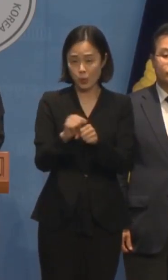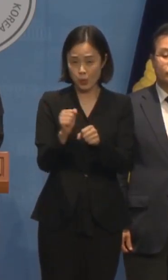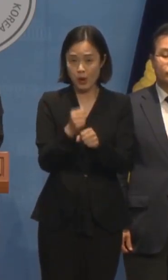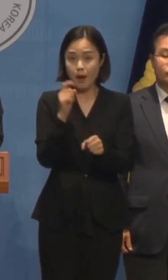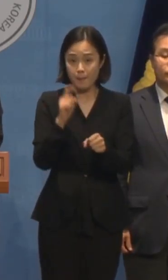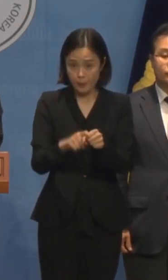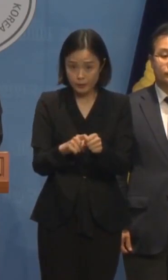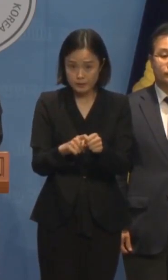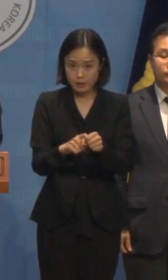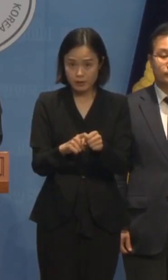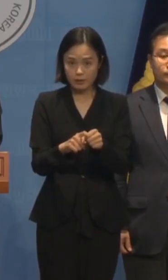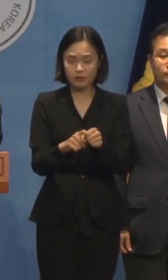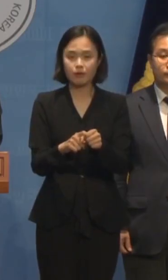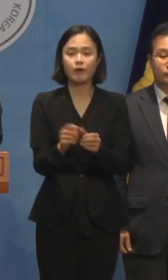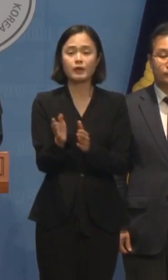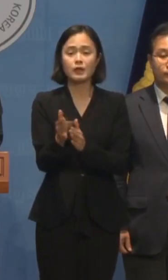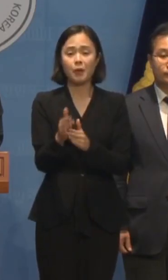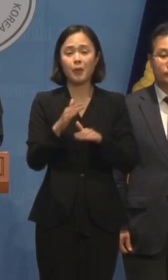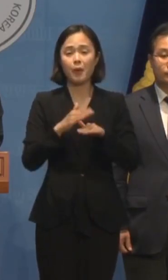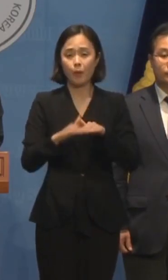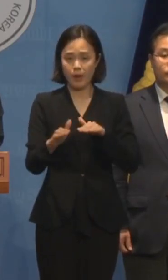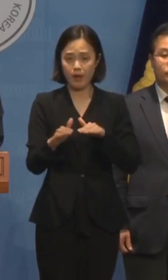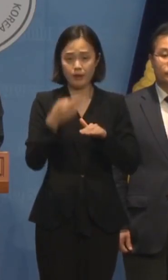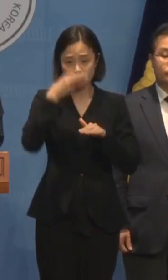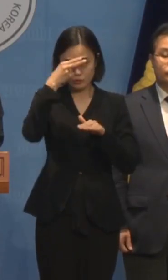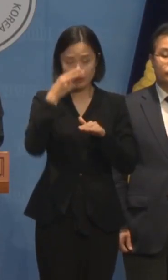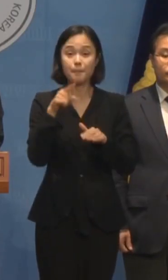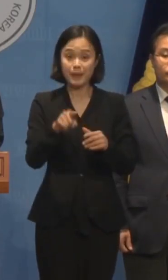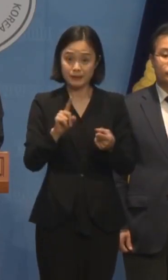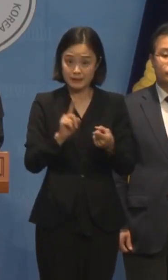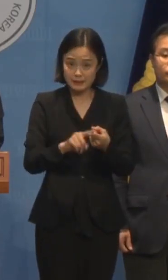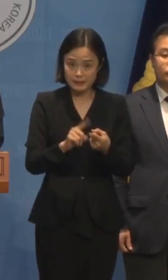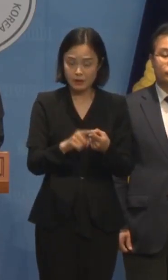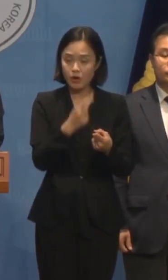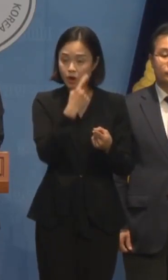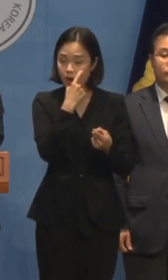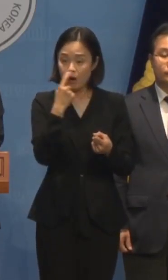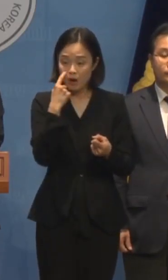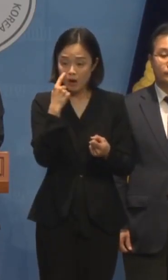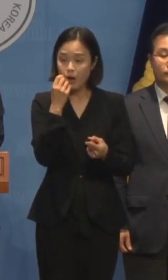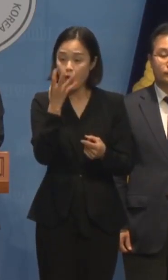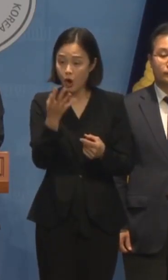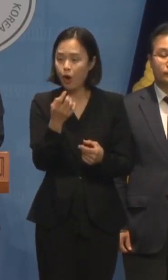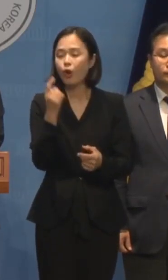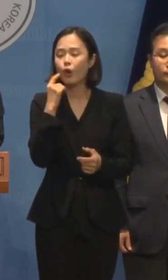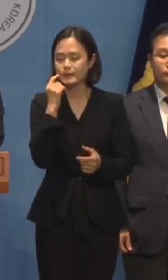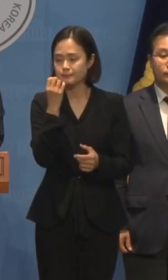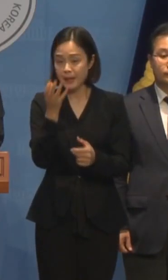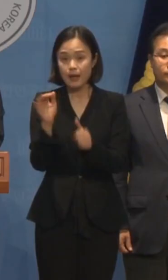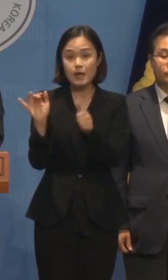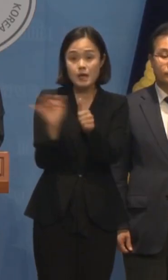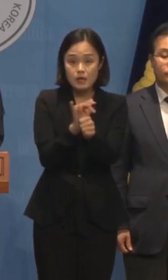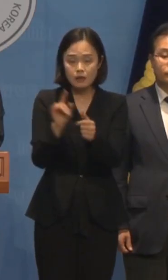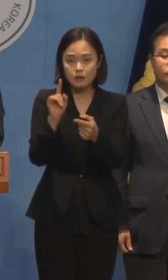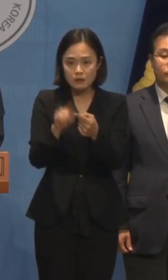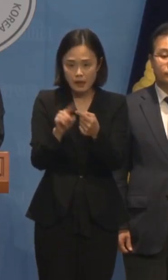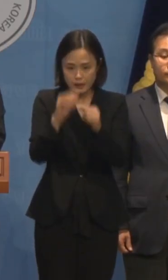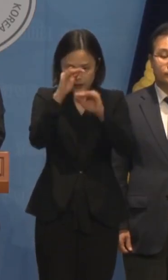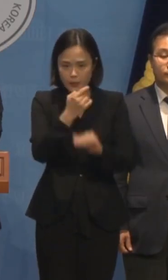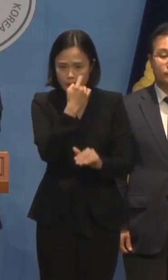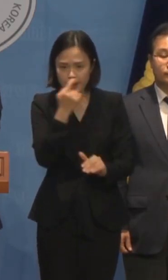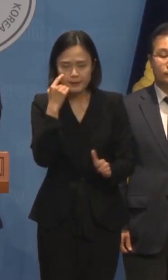허위 진술 세미나를 했다는 이화영 부지사의 법정 진술을 뒷받침하는 사실이